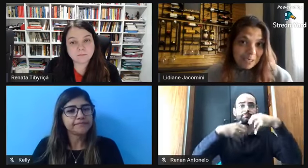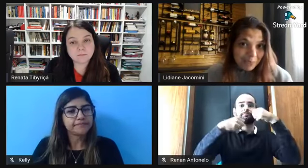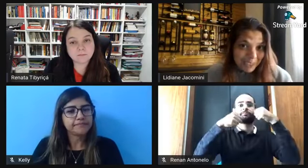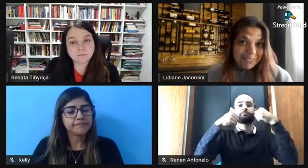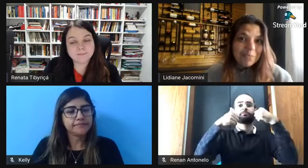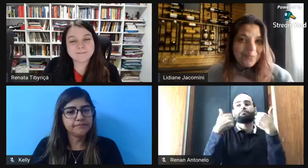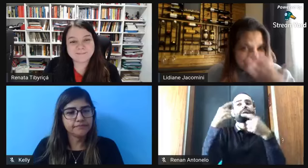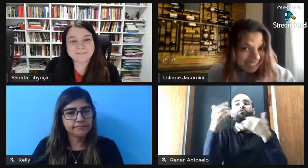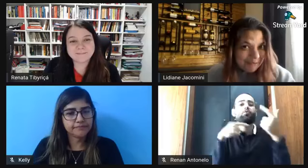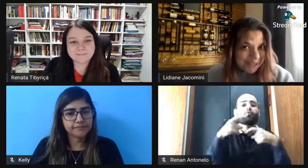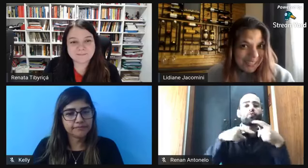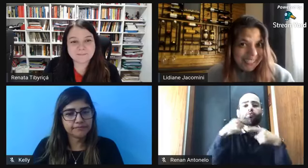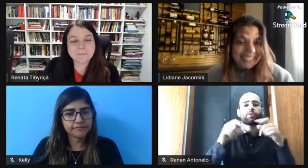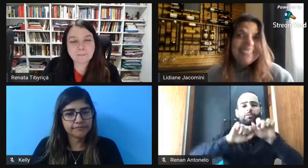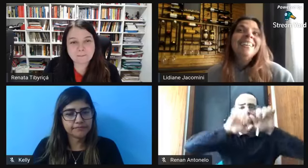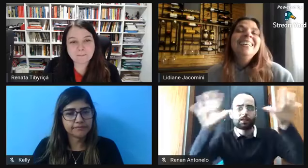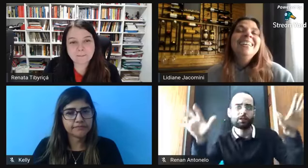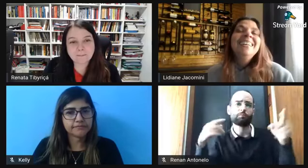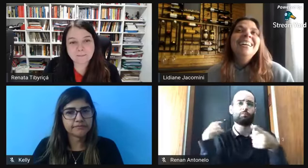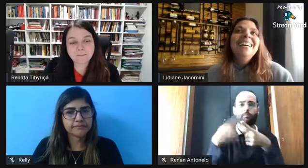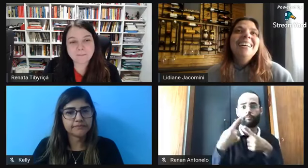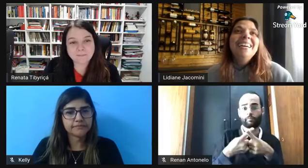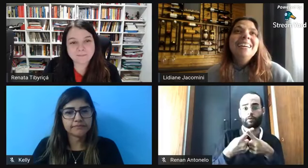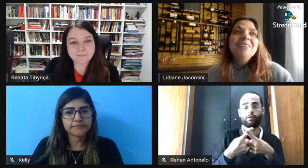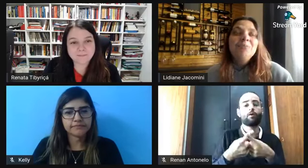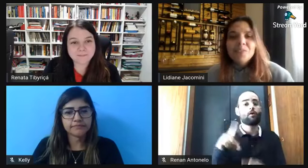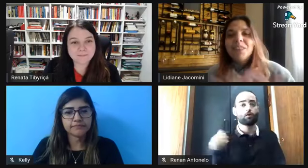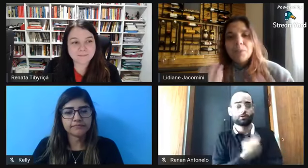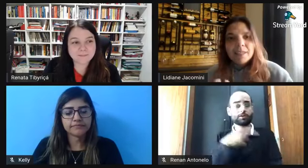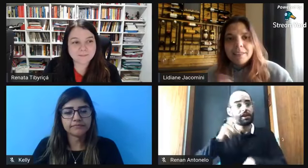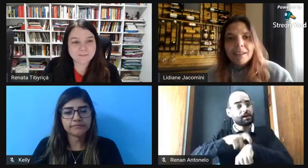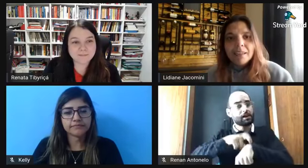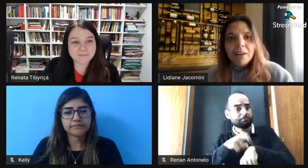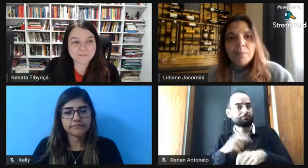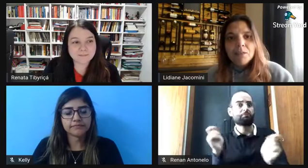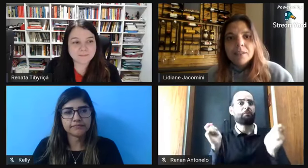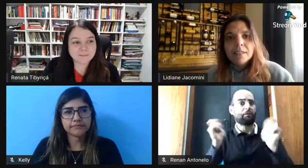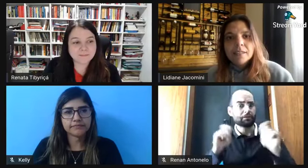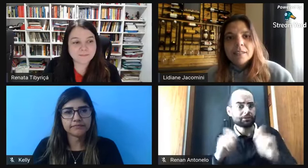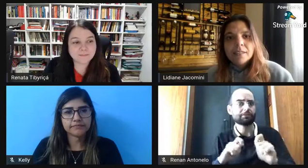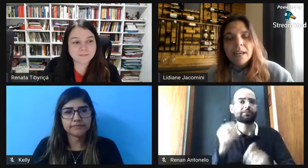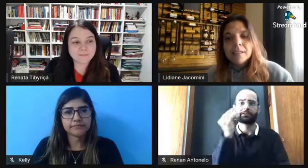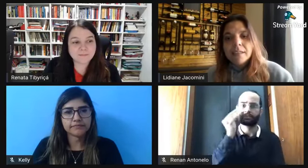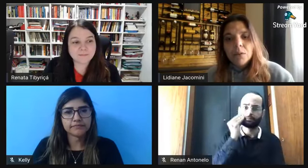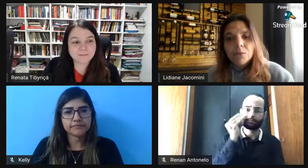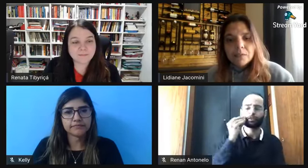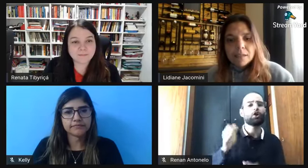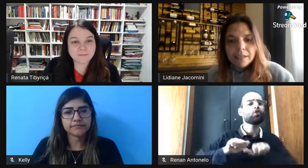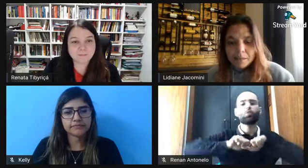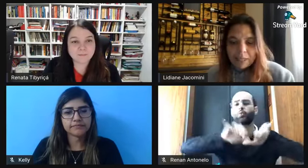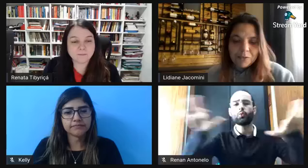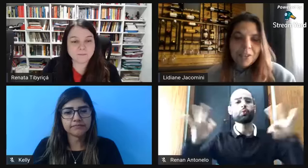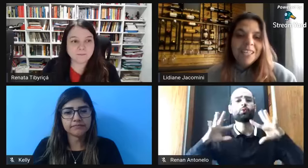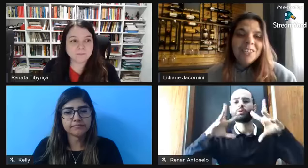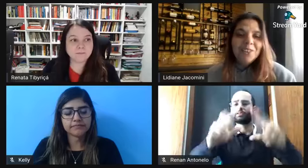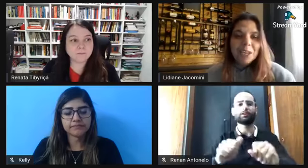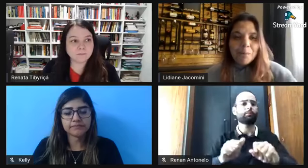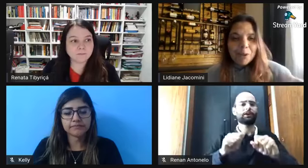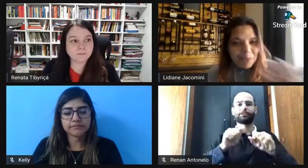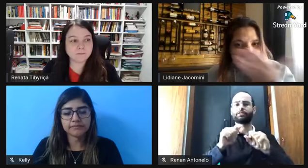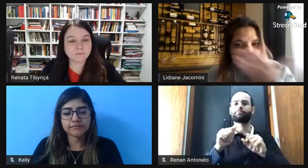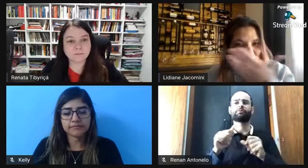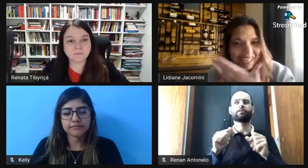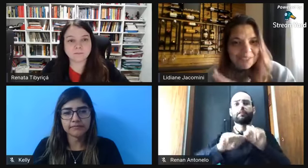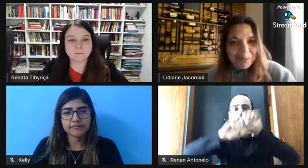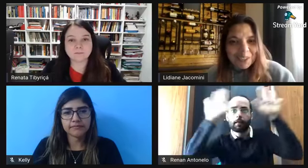tempo vai ser possível, mas faremos o possível para tentar levar para todas as casas aí alguns esclarecimentos.